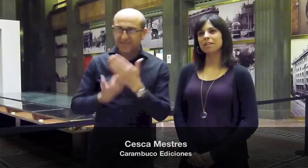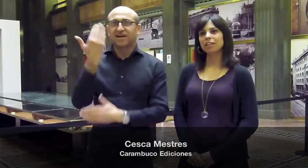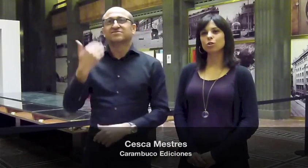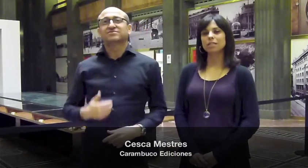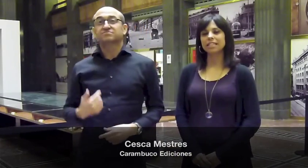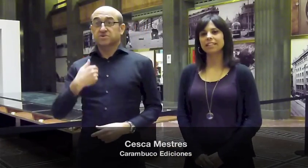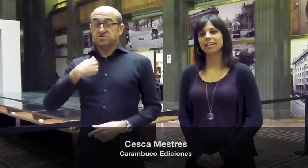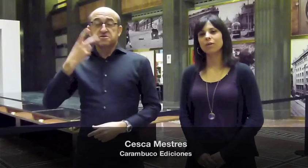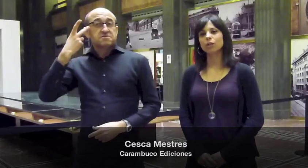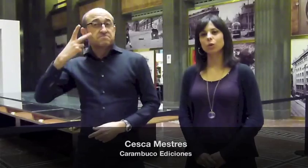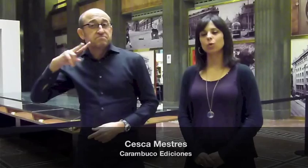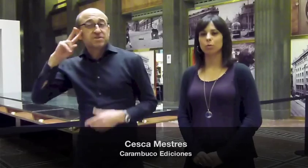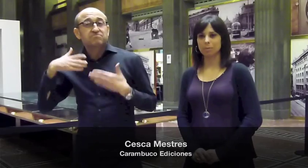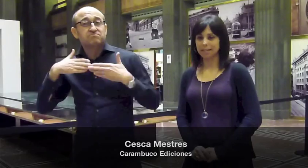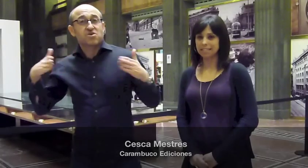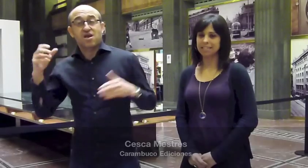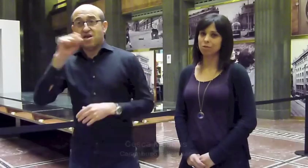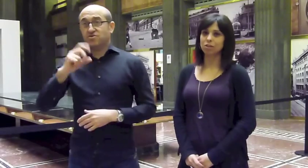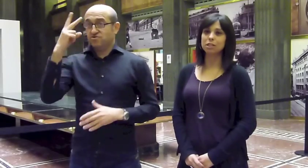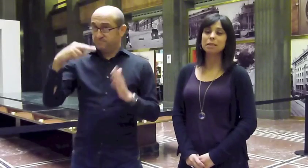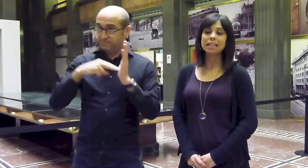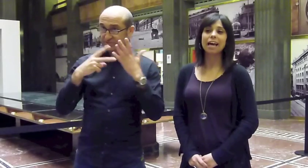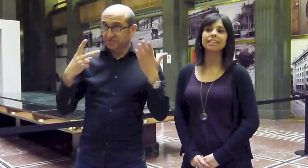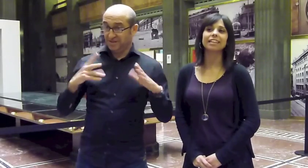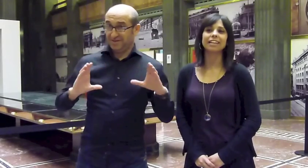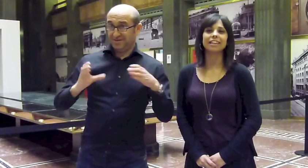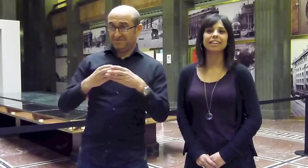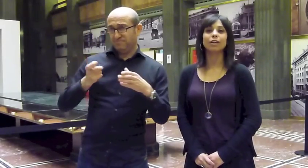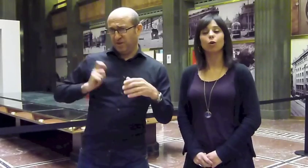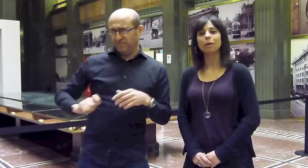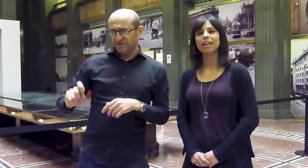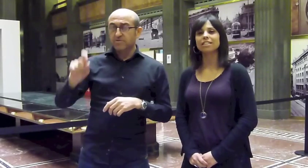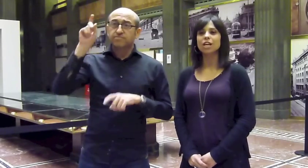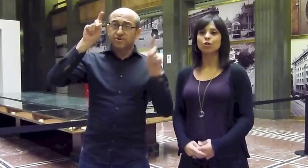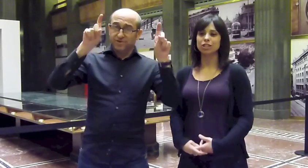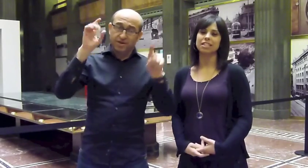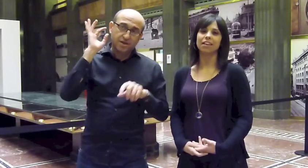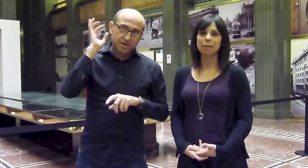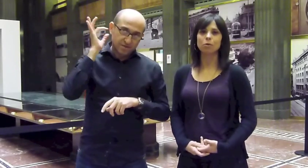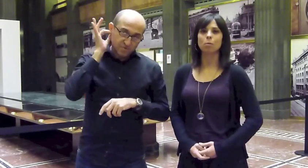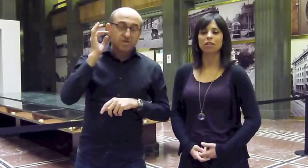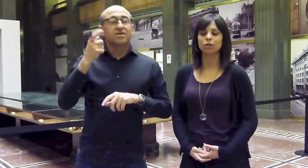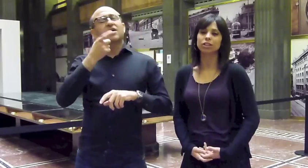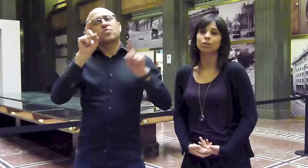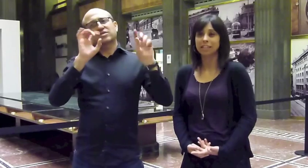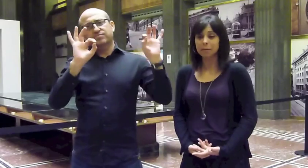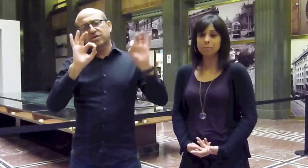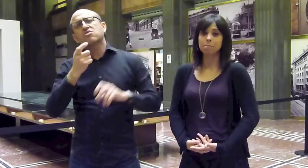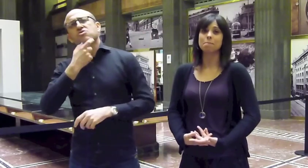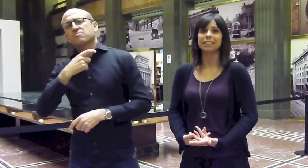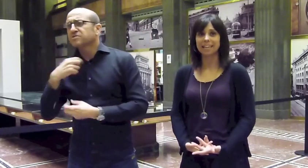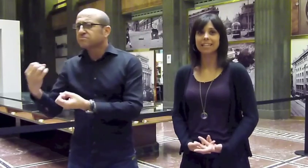experiencia empieza en 2007, cuando un grupo de maestras de educación especial y logopedas nos trasladan la preocupación de no